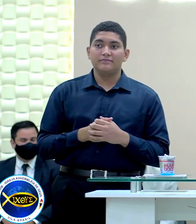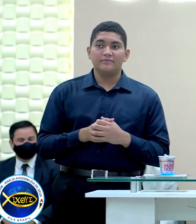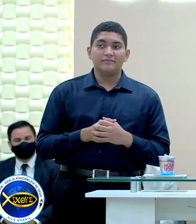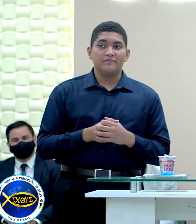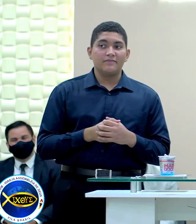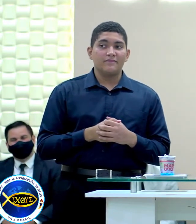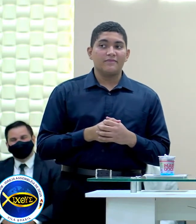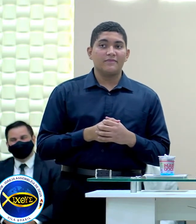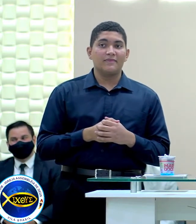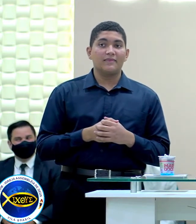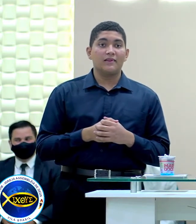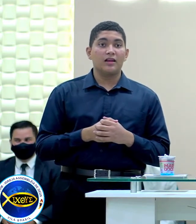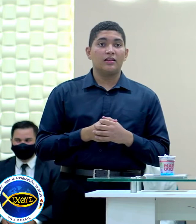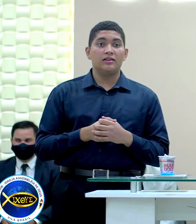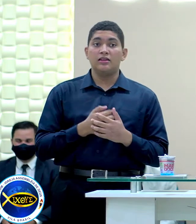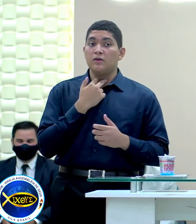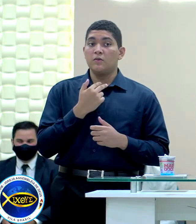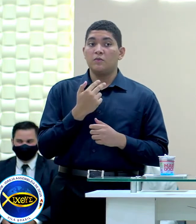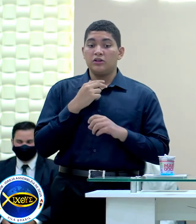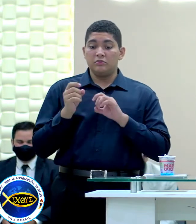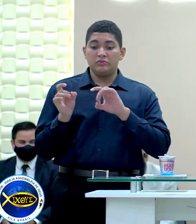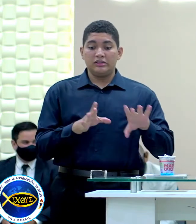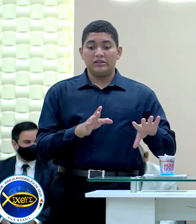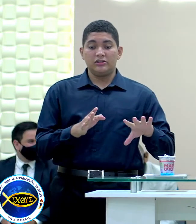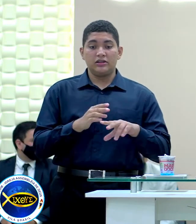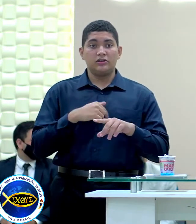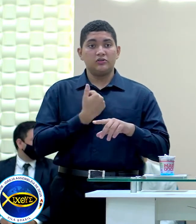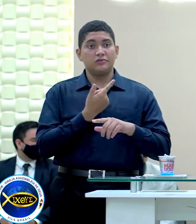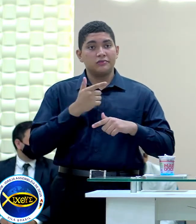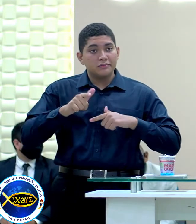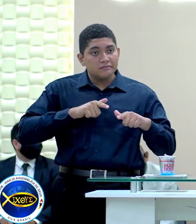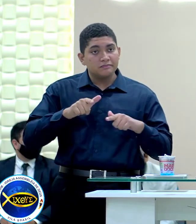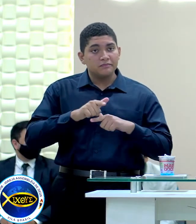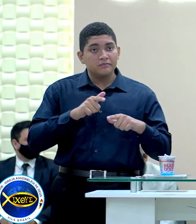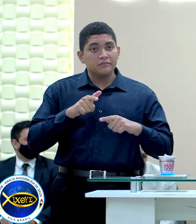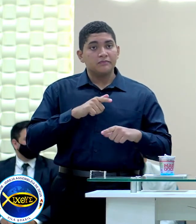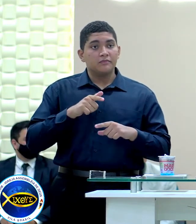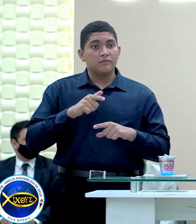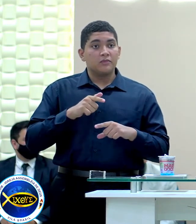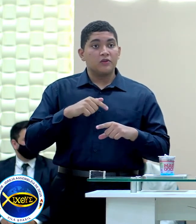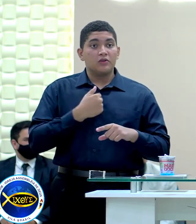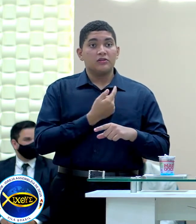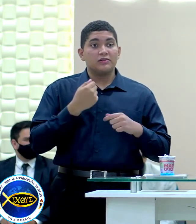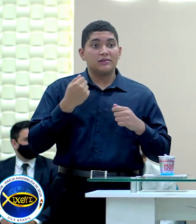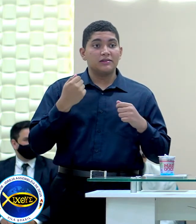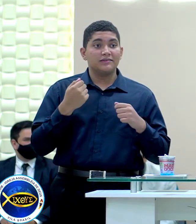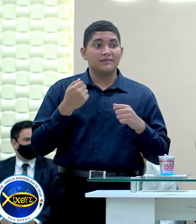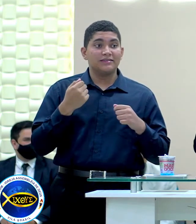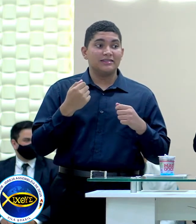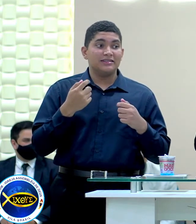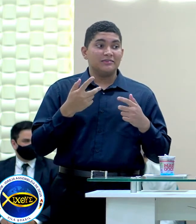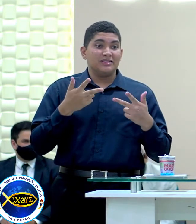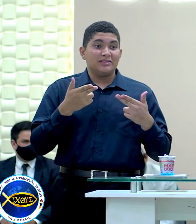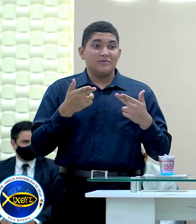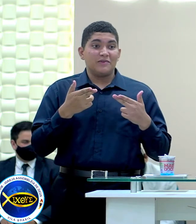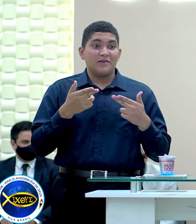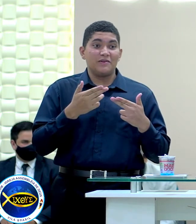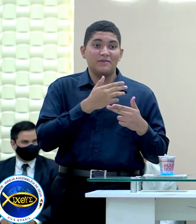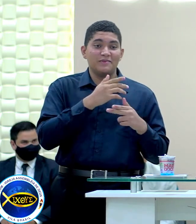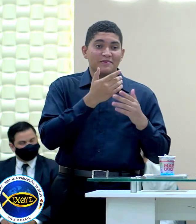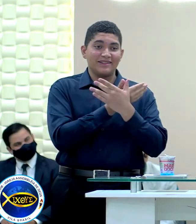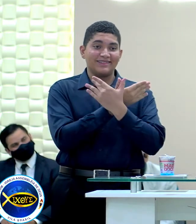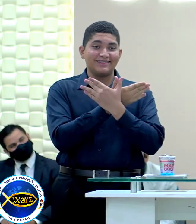Podemos estar nos nossos afazeres, mas estamos como aquele passarinho chamado quero-quero. Alguém